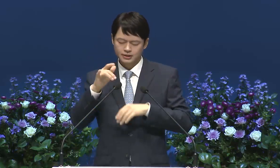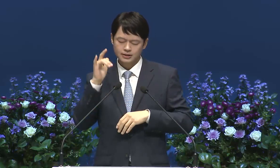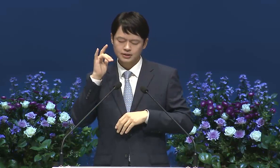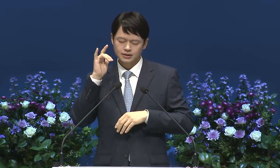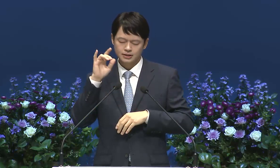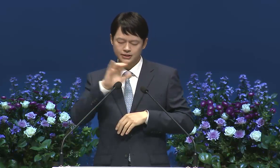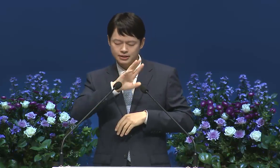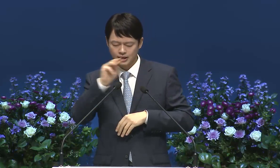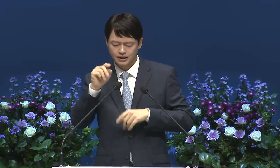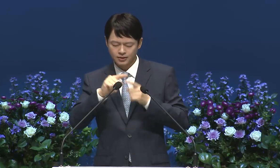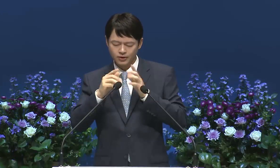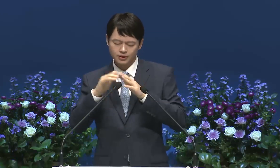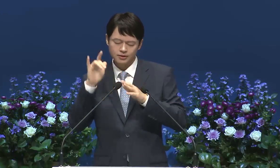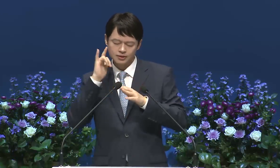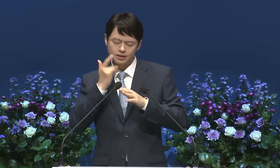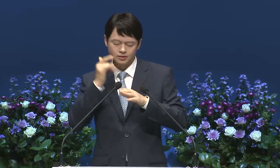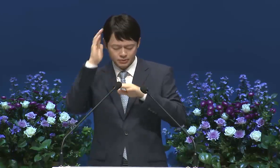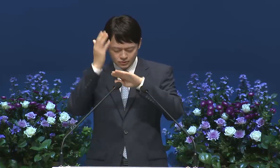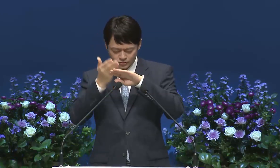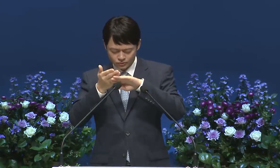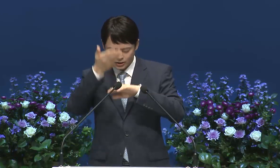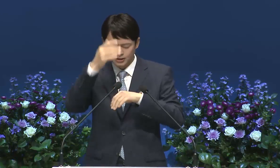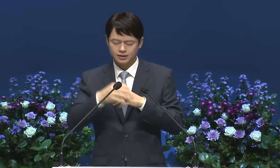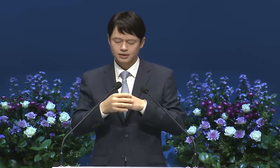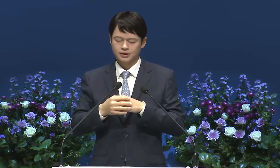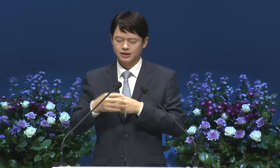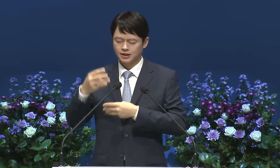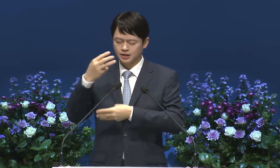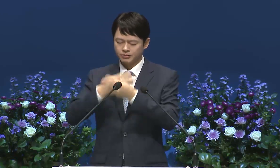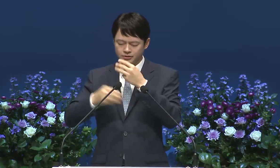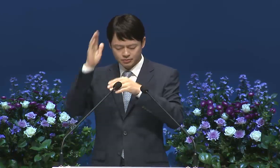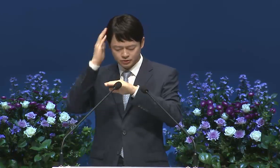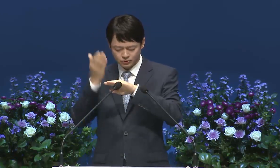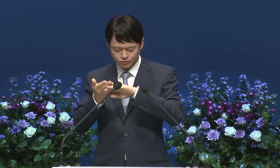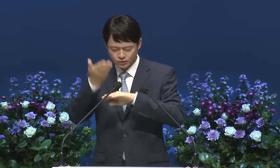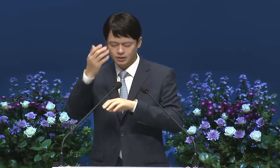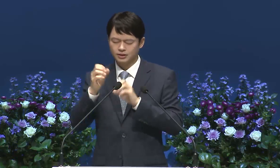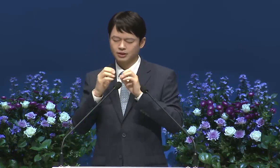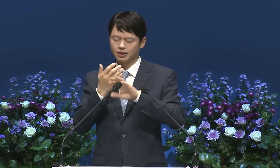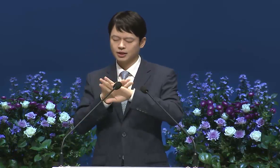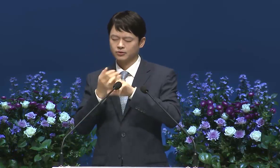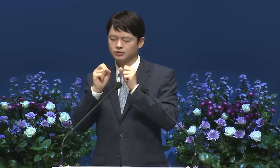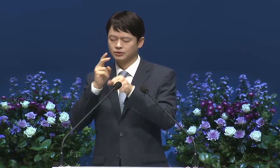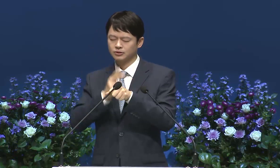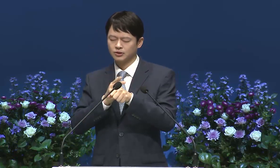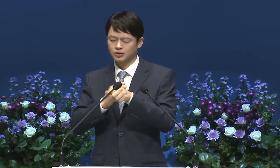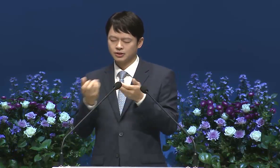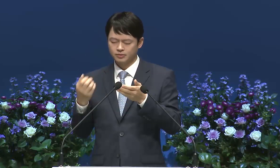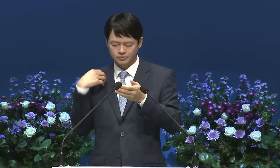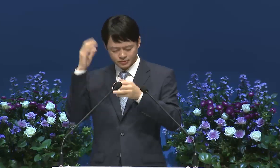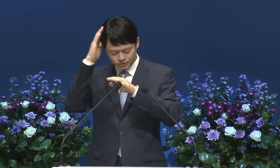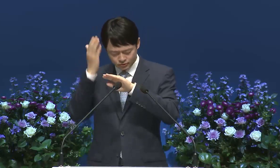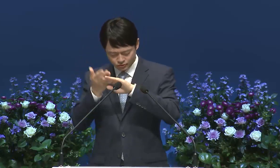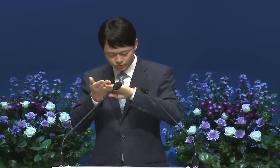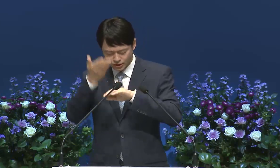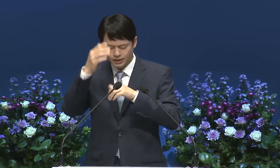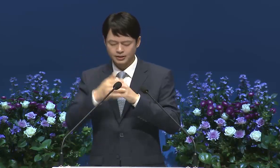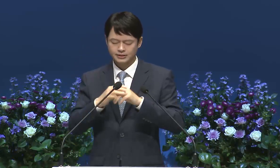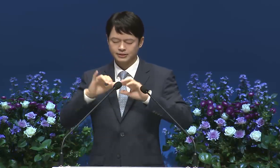모든 성도님들 머리 위에, 예원 농인교회 머리 위에, 모든 렘넌트와 해외 선교사님,